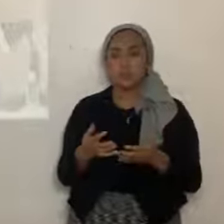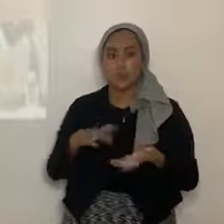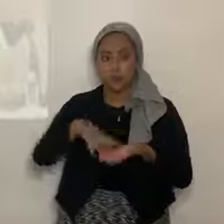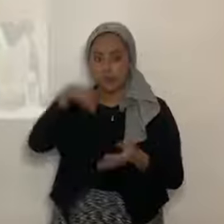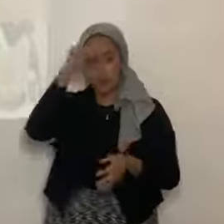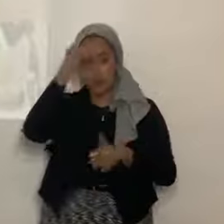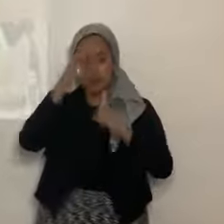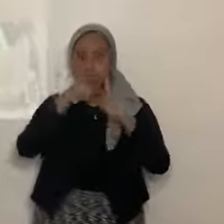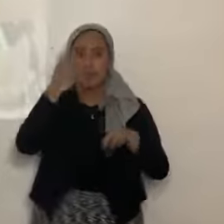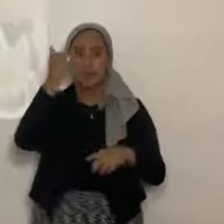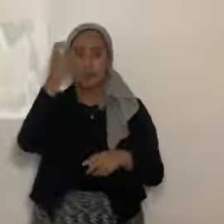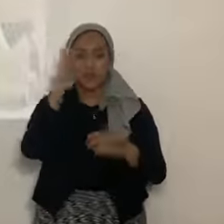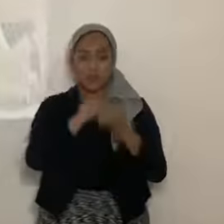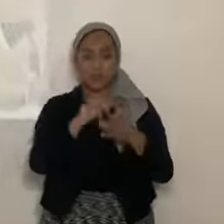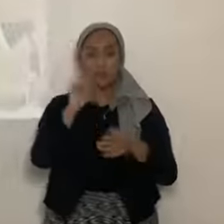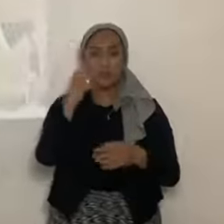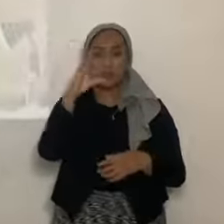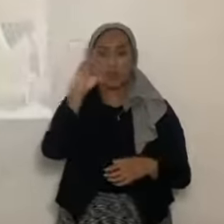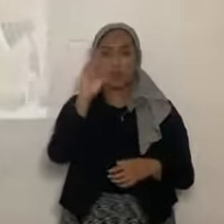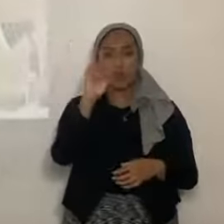esto, 1 Corintios 11,